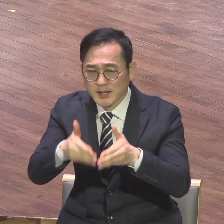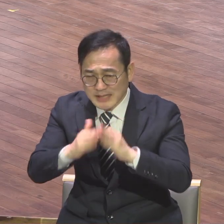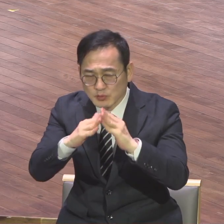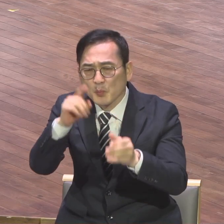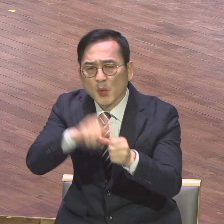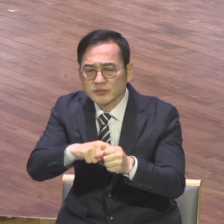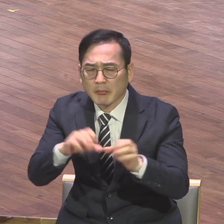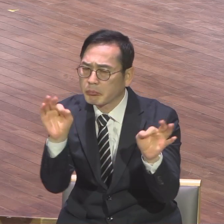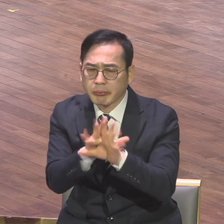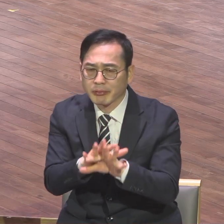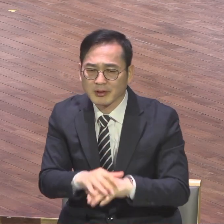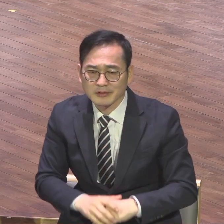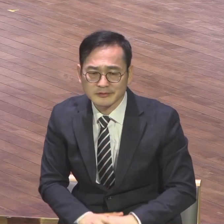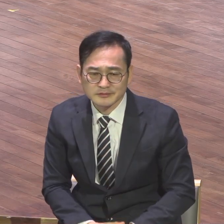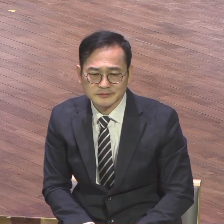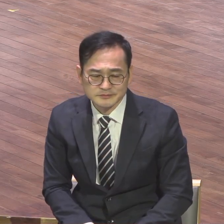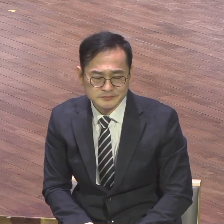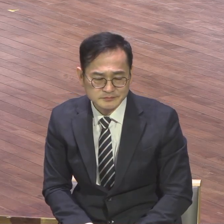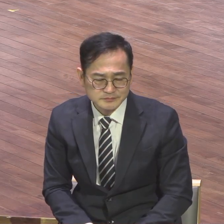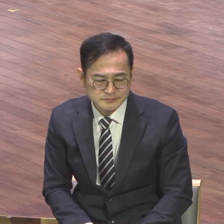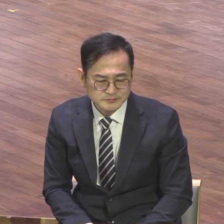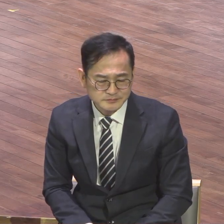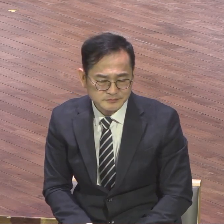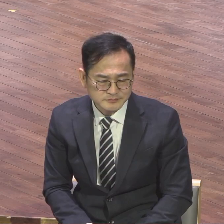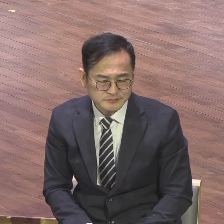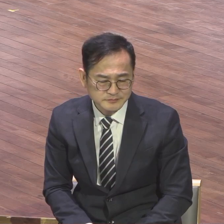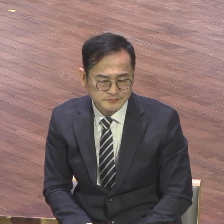이제는 무기를 가는 것이 정상 상태다.